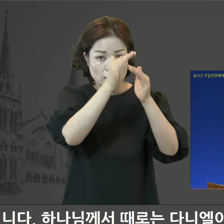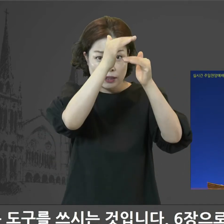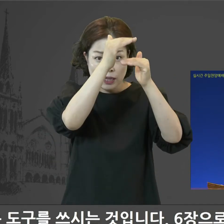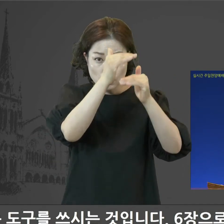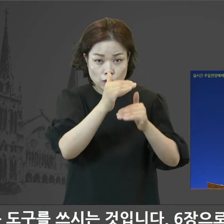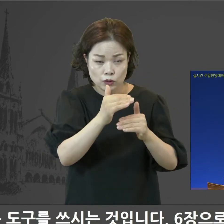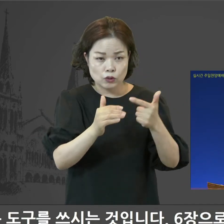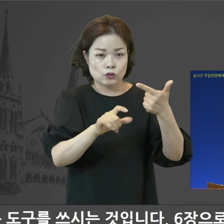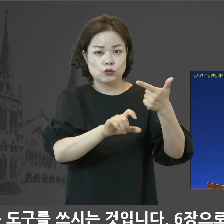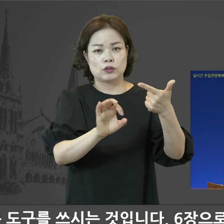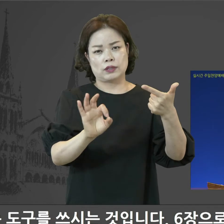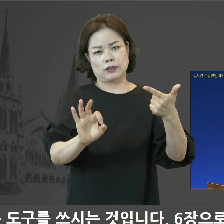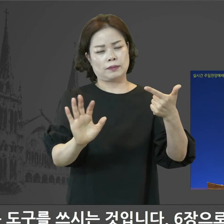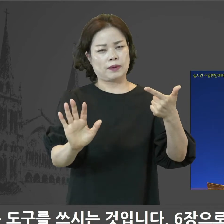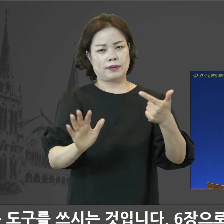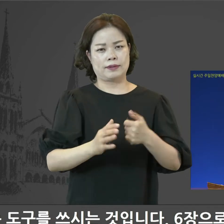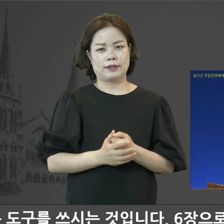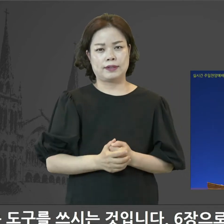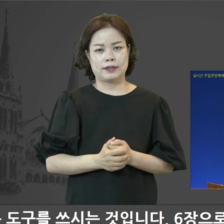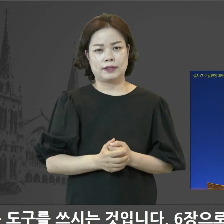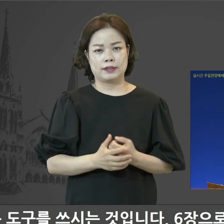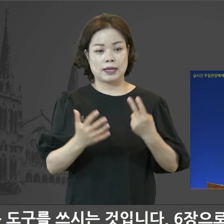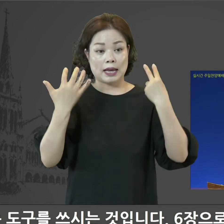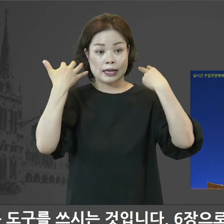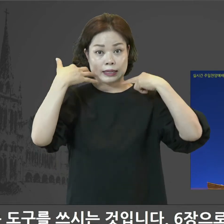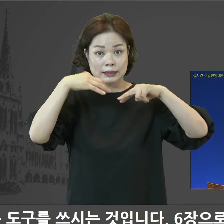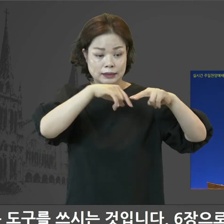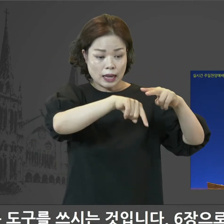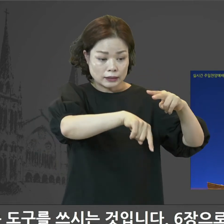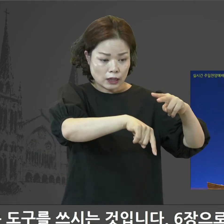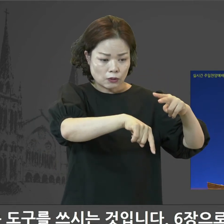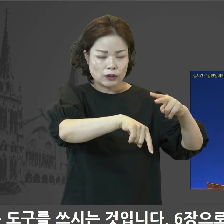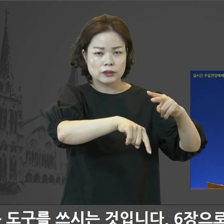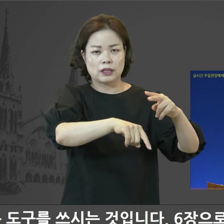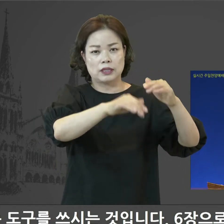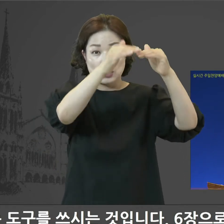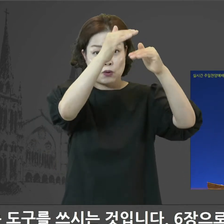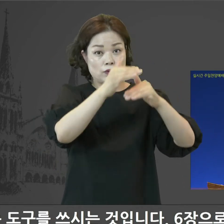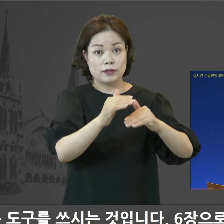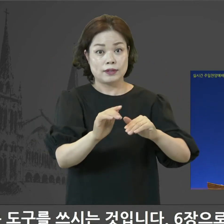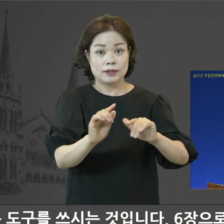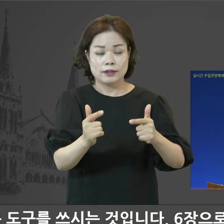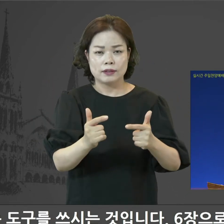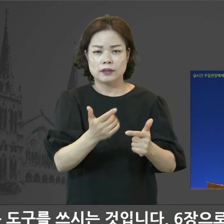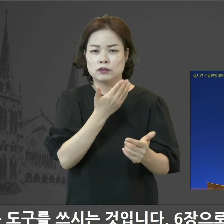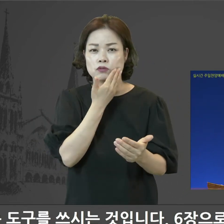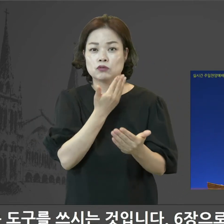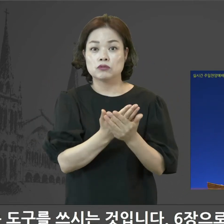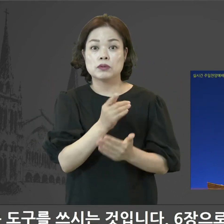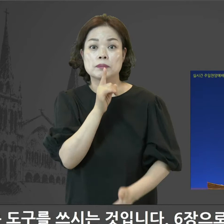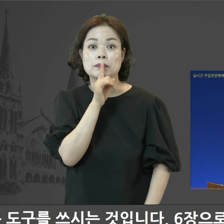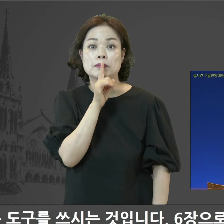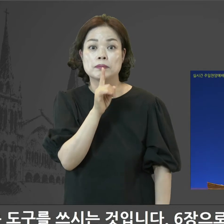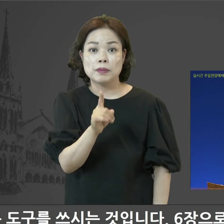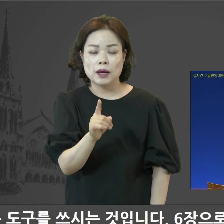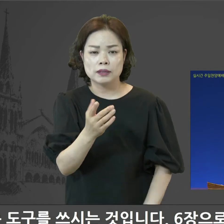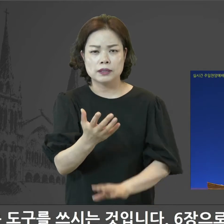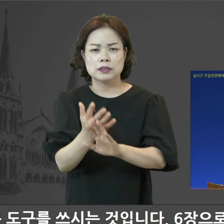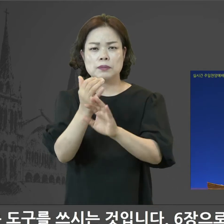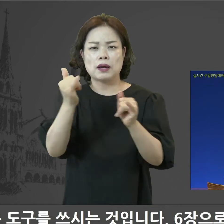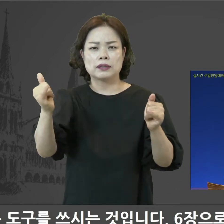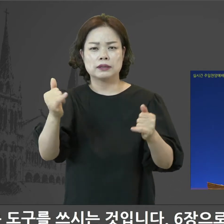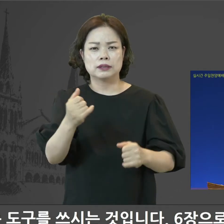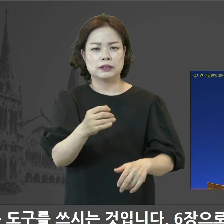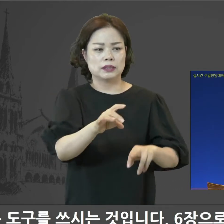6장 10절의 말씀도 아니요, 사자굴 속에서 나온 이야기도 아니요, 핵심을 말하라면 이방인인